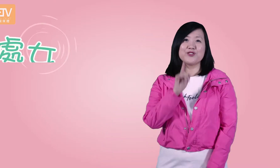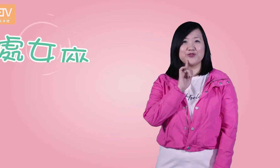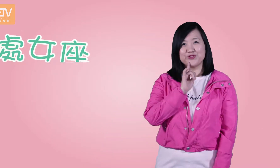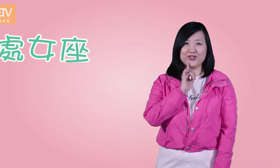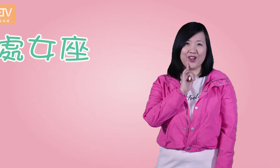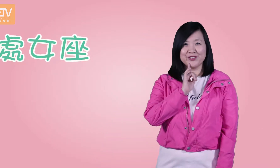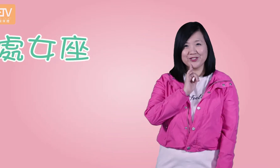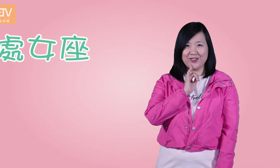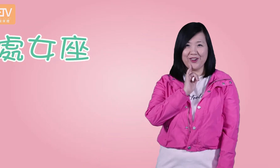處女座，